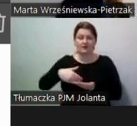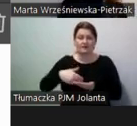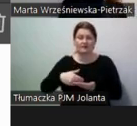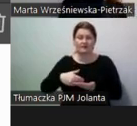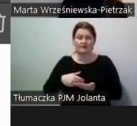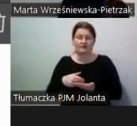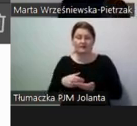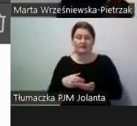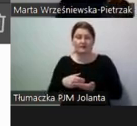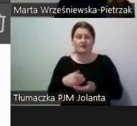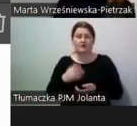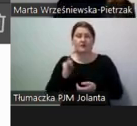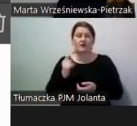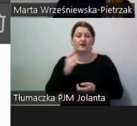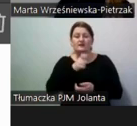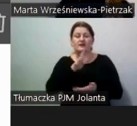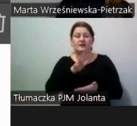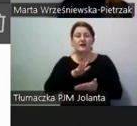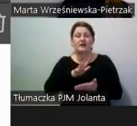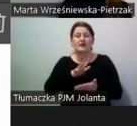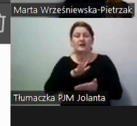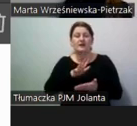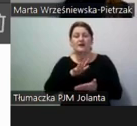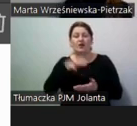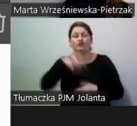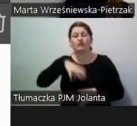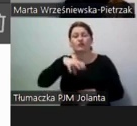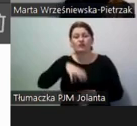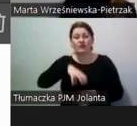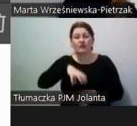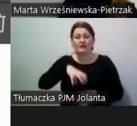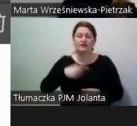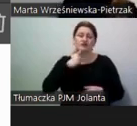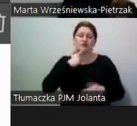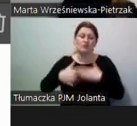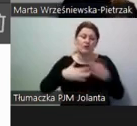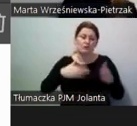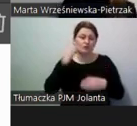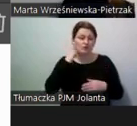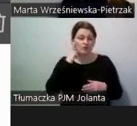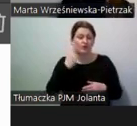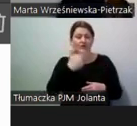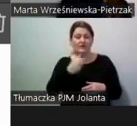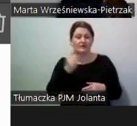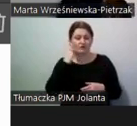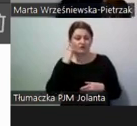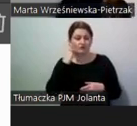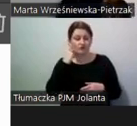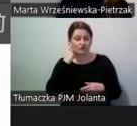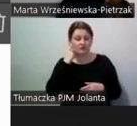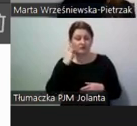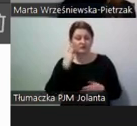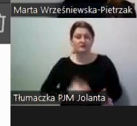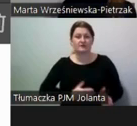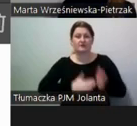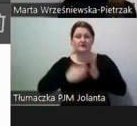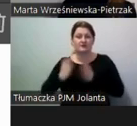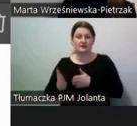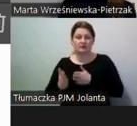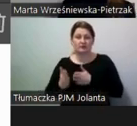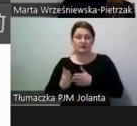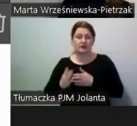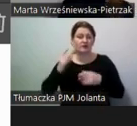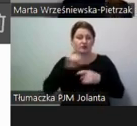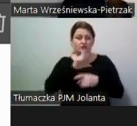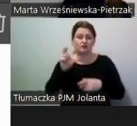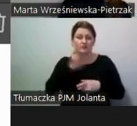tego, jak jest charakteryzowany uczeń w orzeczeniu, czy to uczeń słabosłyszący, niesłyszący. Kolejna kwestia to